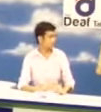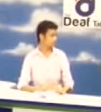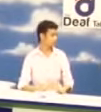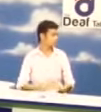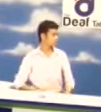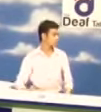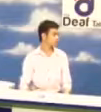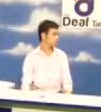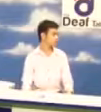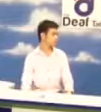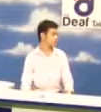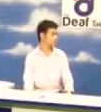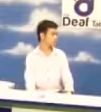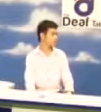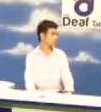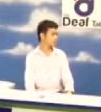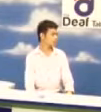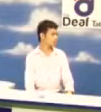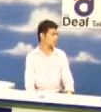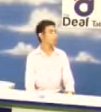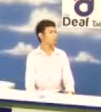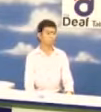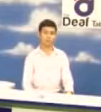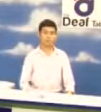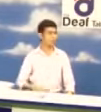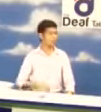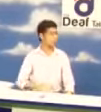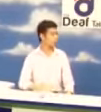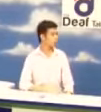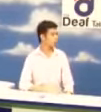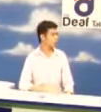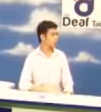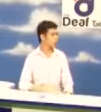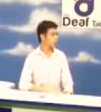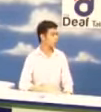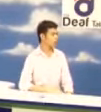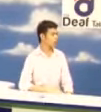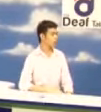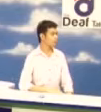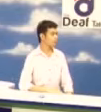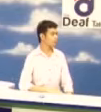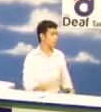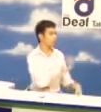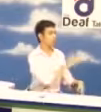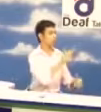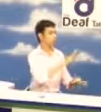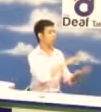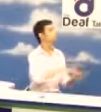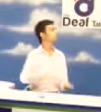โทรทัศน์ของตัวเองได้ด้วย แล้วอะไรที่ทำให้พี่ยูเริ่มรู้สึกว่าโอเคเราต้องมาเรียนเพื่อที่จะเป็นล่ามสำหรับคนหูหนวกแล้วคะ ก็คือว่านี่แห